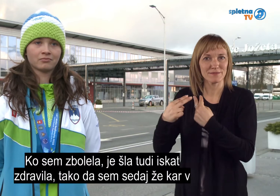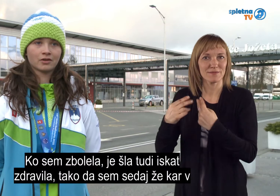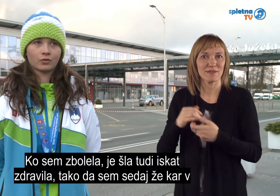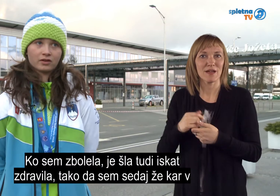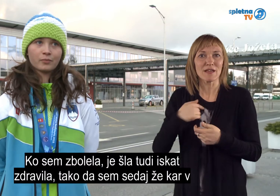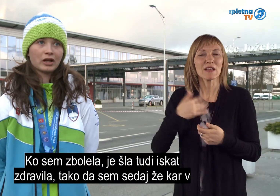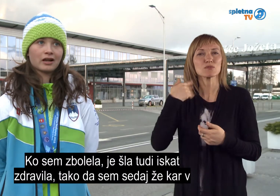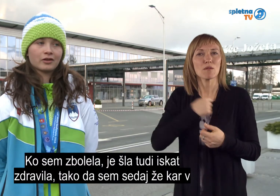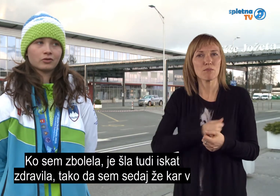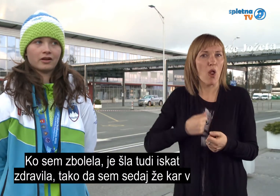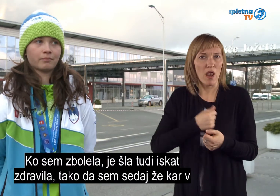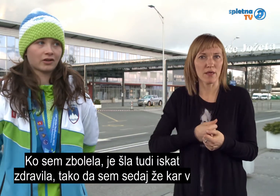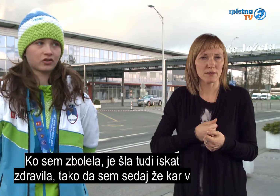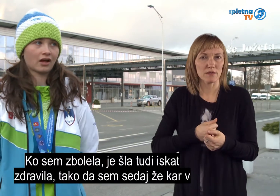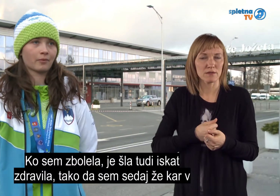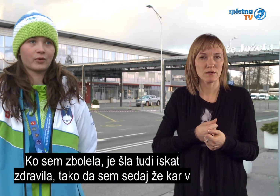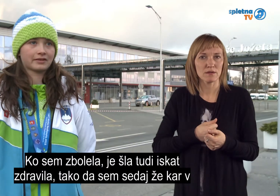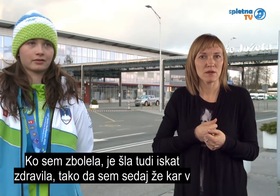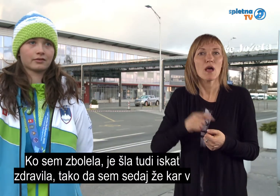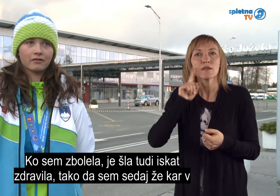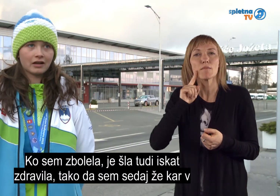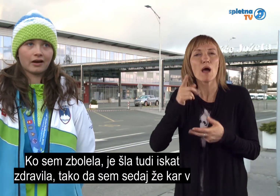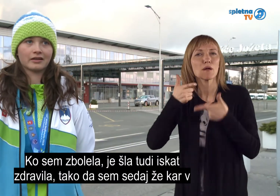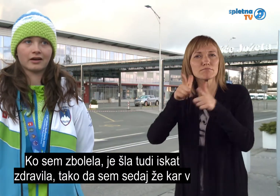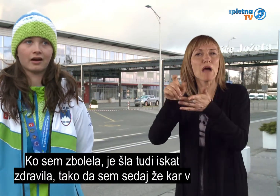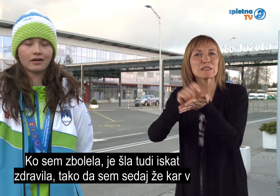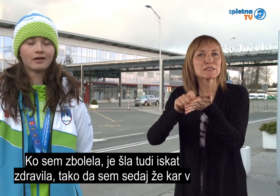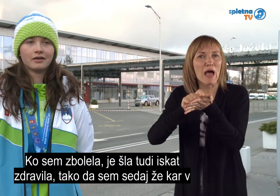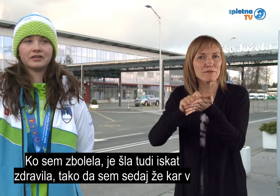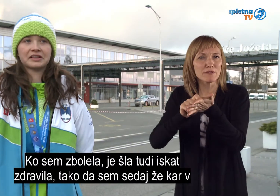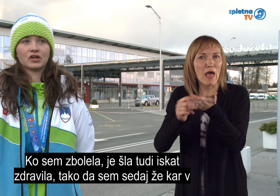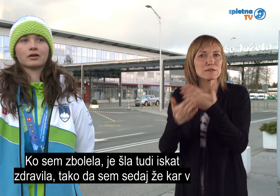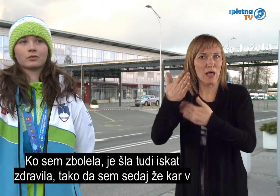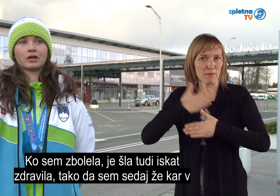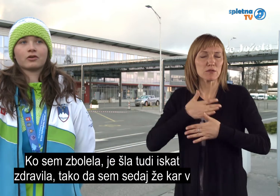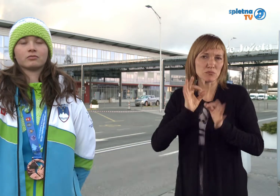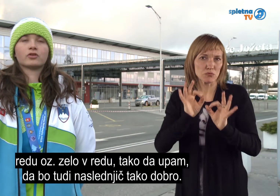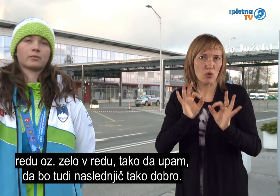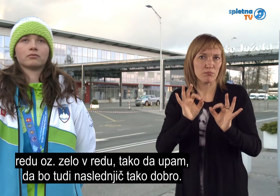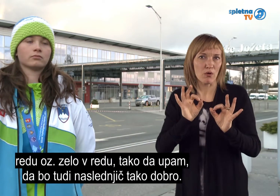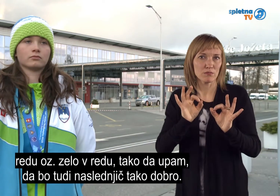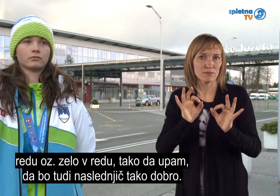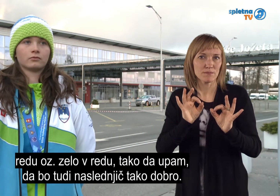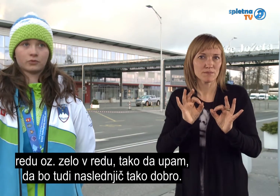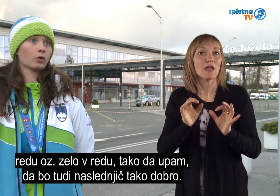Ko sem zbolela, je tudi šla poiskat zdravila, tako da zdaj sem že kar v redu, oziroma zelo v